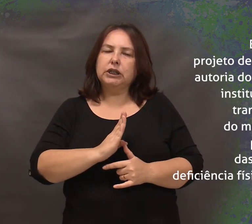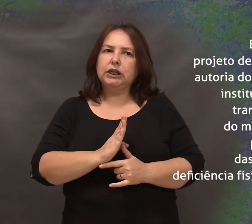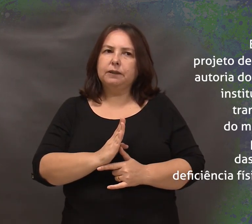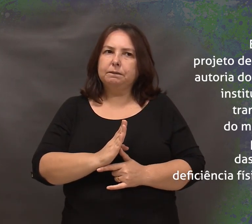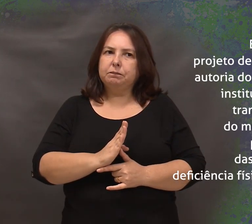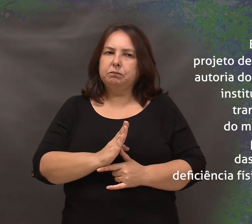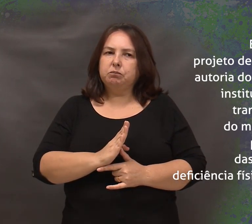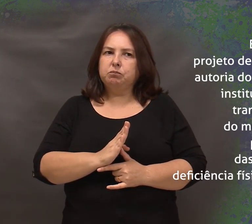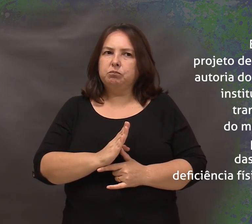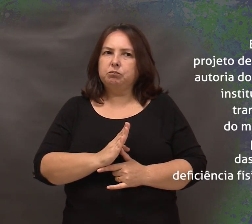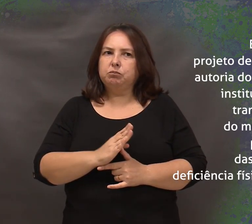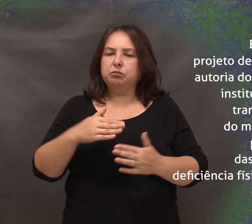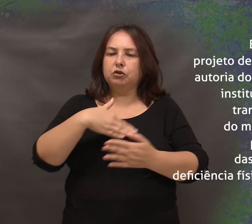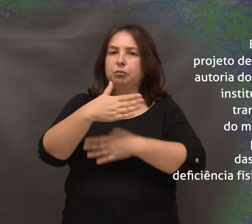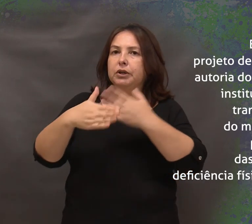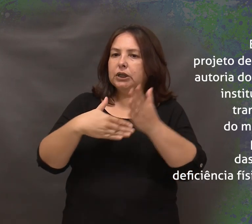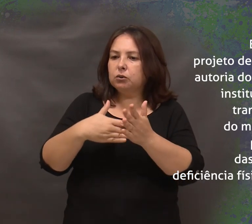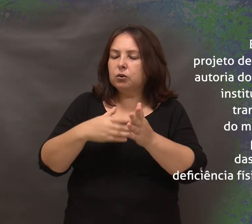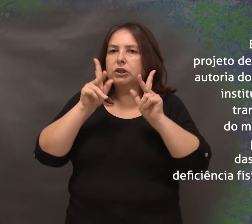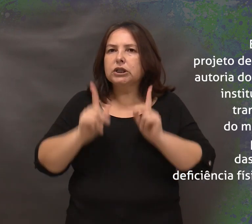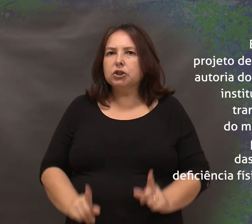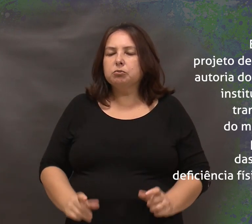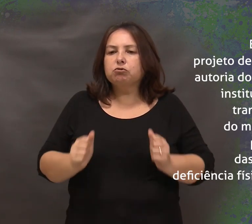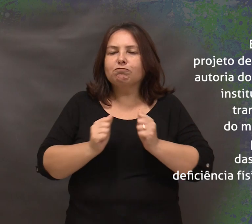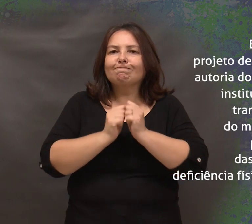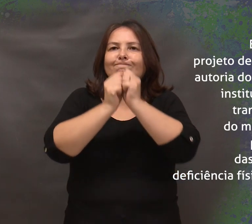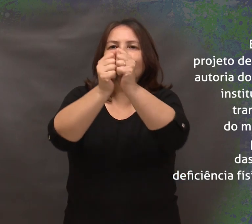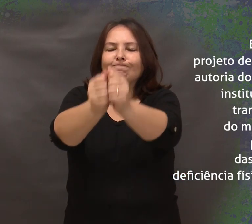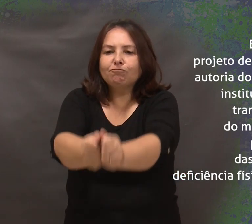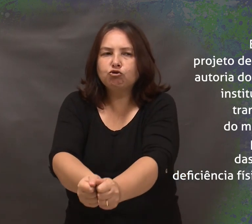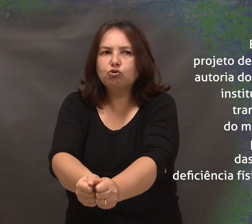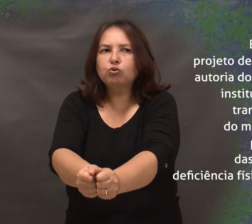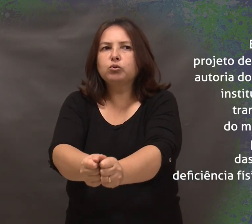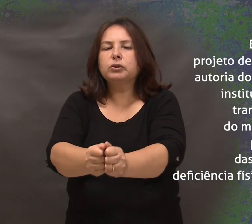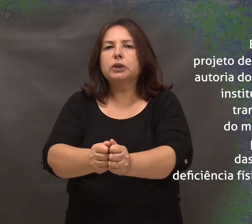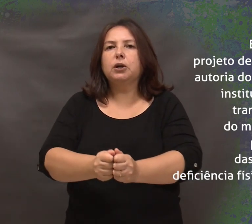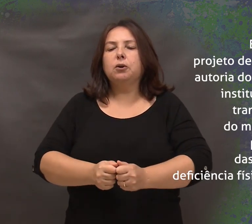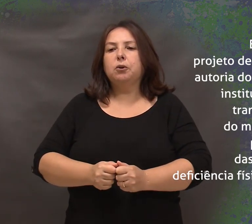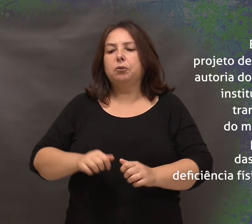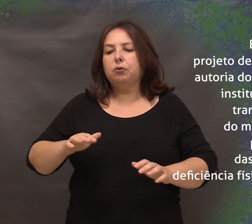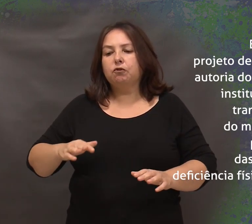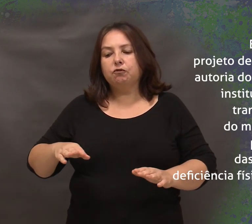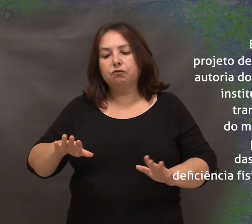para os acompanhantes das pessoas portadoras de deficiência física, mental ou sensorial.